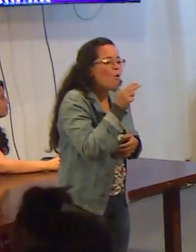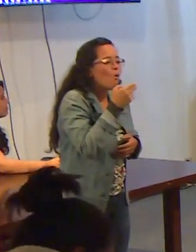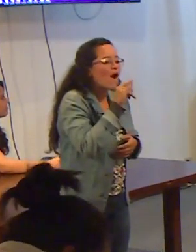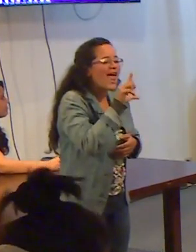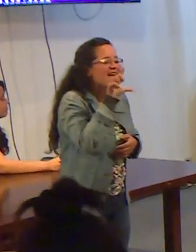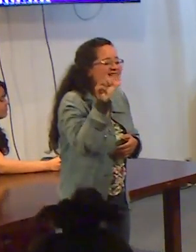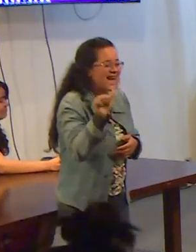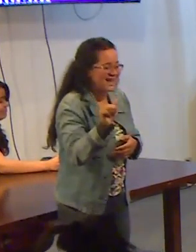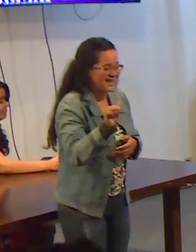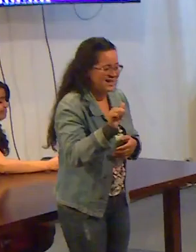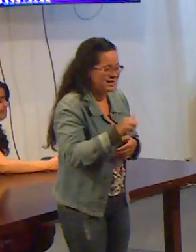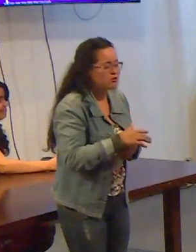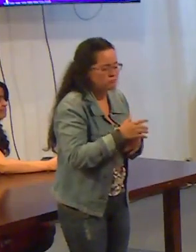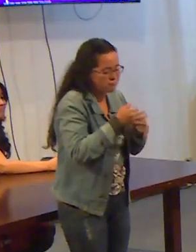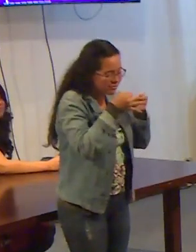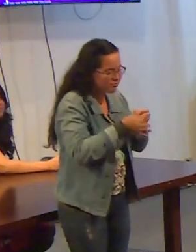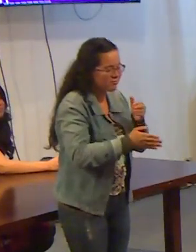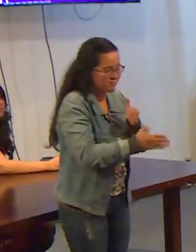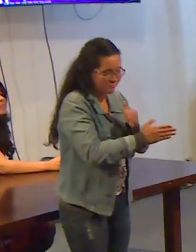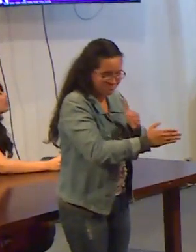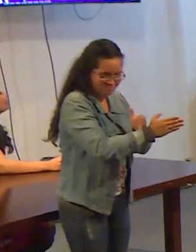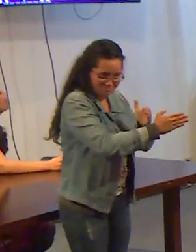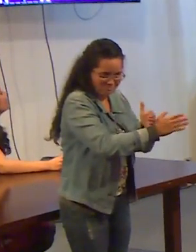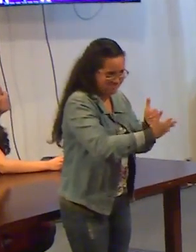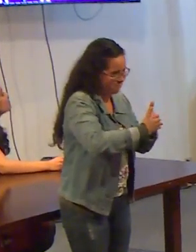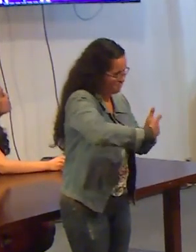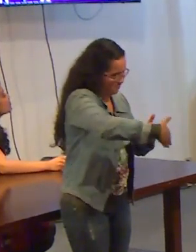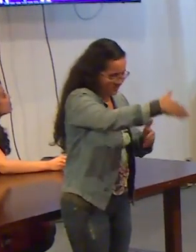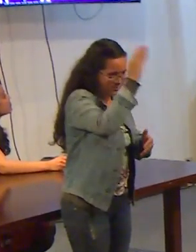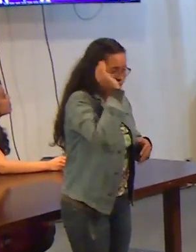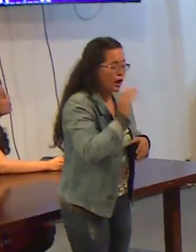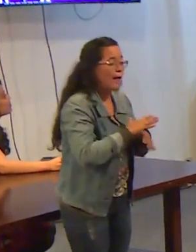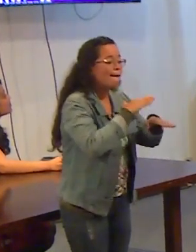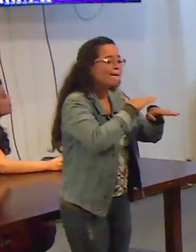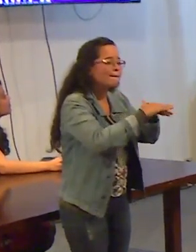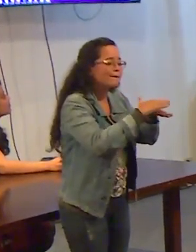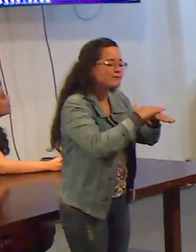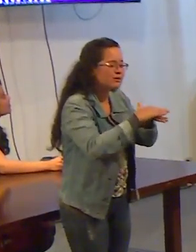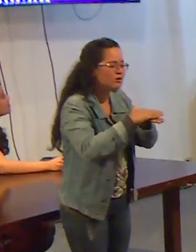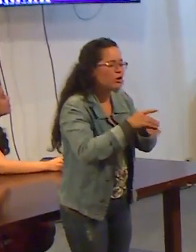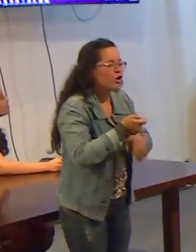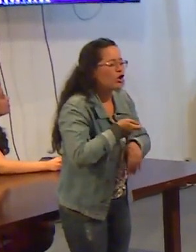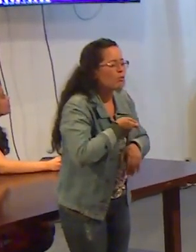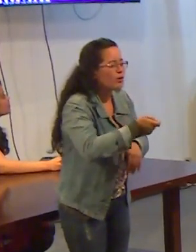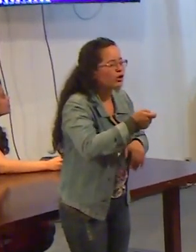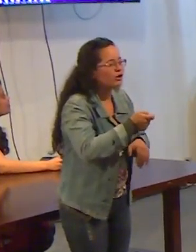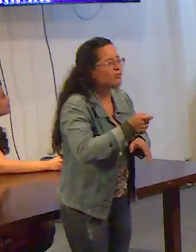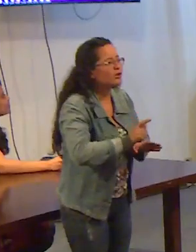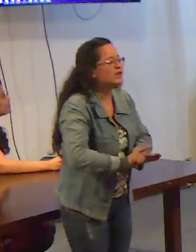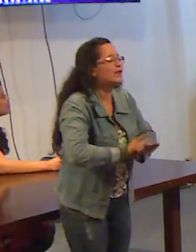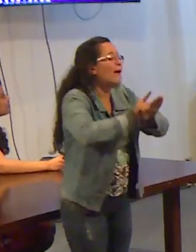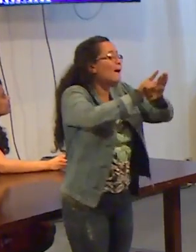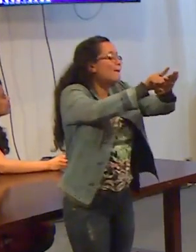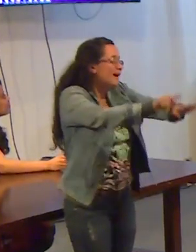segura van a continuar con nosotros dejando su huella. Los estaremos invitando para el próximo semestre, ya es